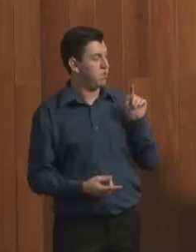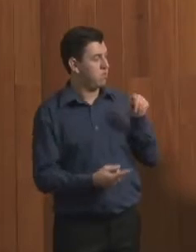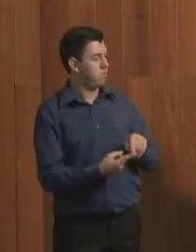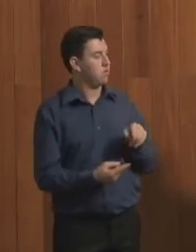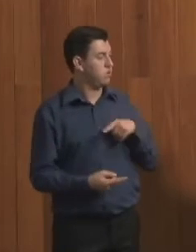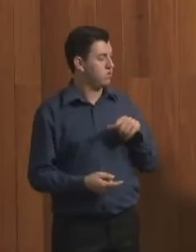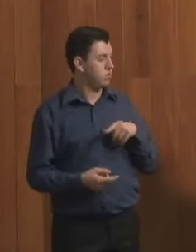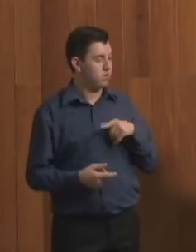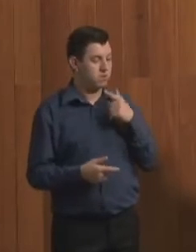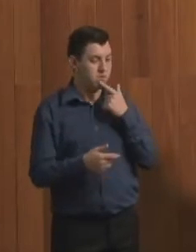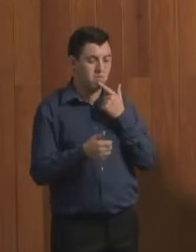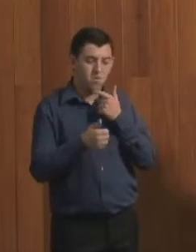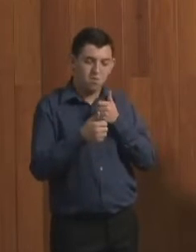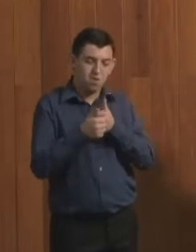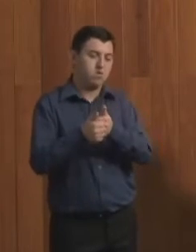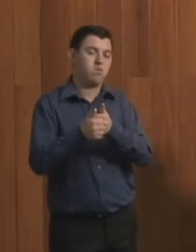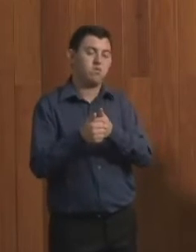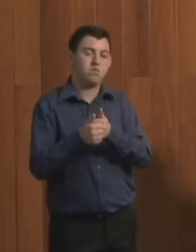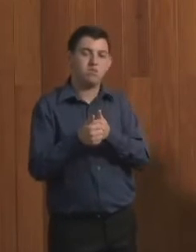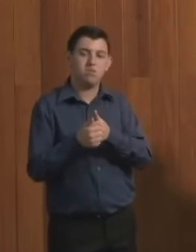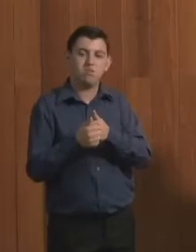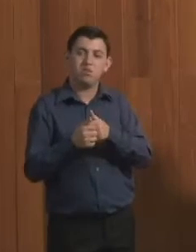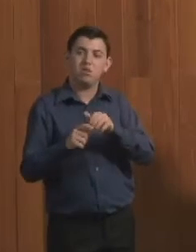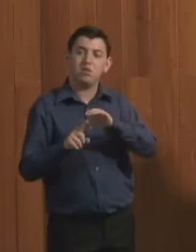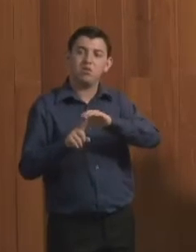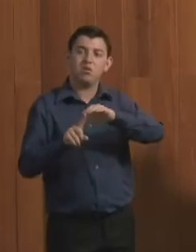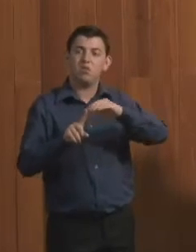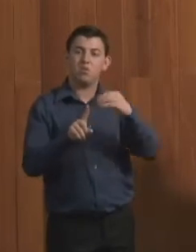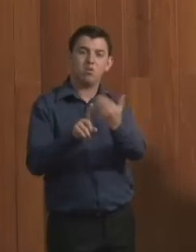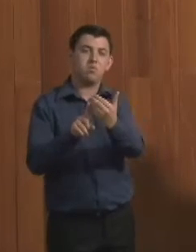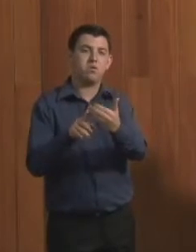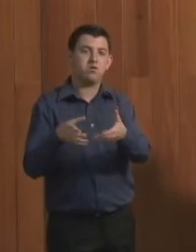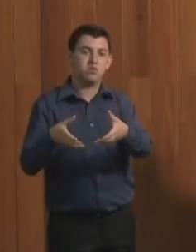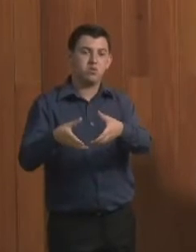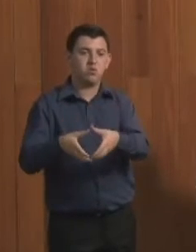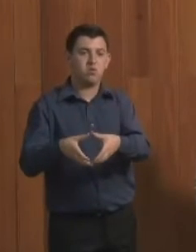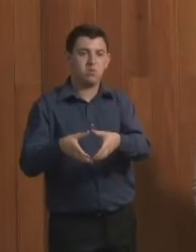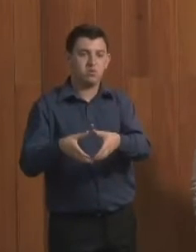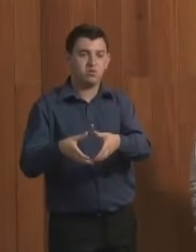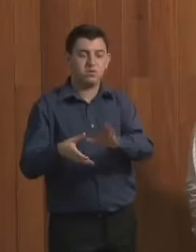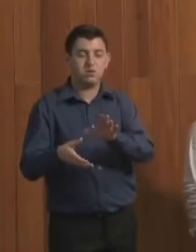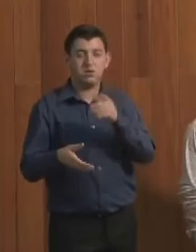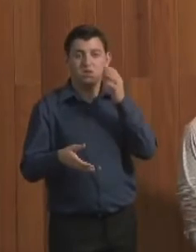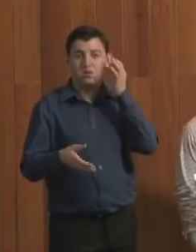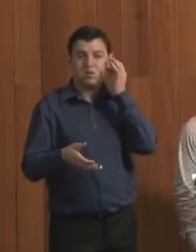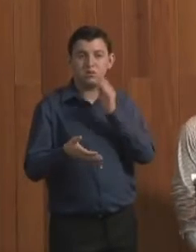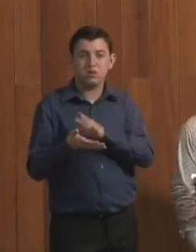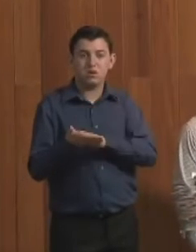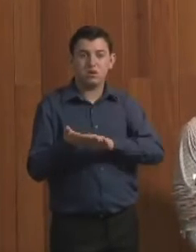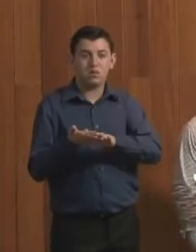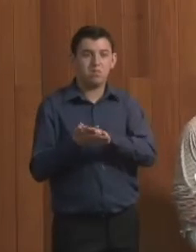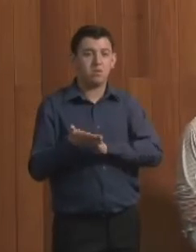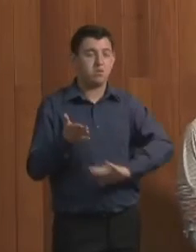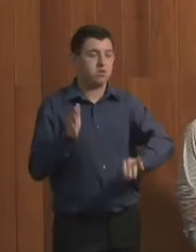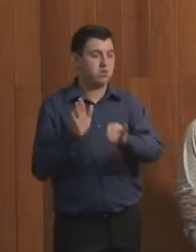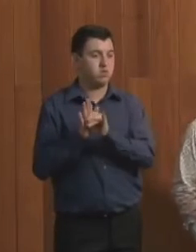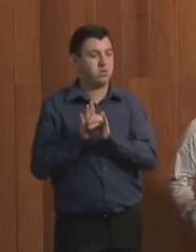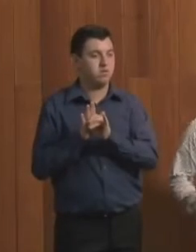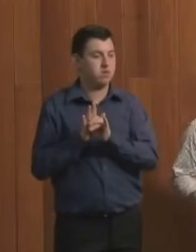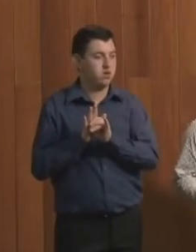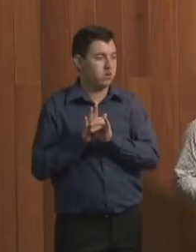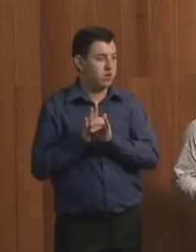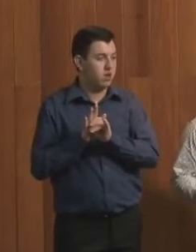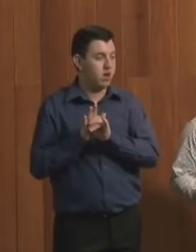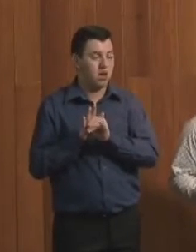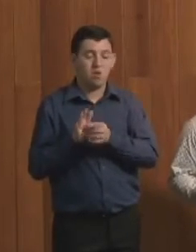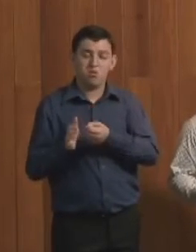lideranças locais, das comunidades ciganas, para poder identificar as demandas e os problemas locais, ensejando